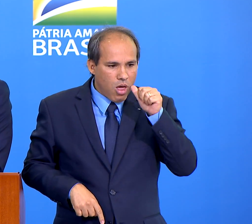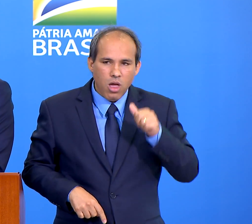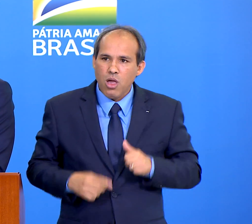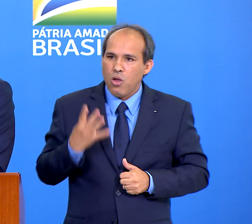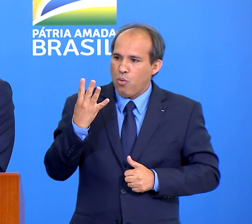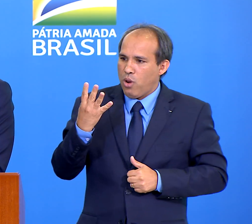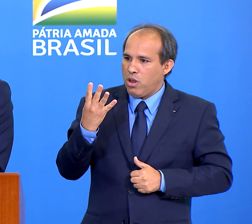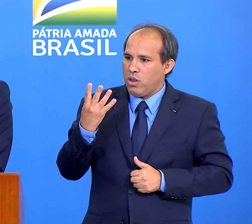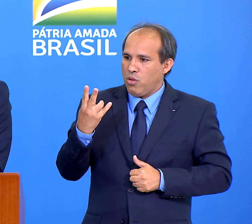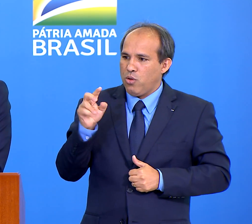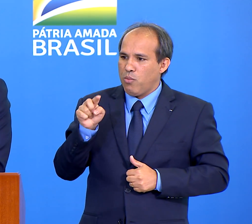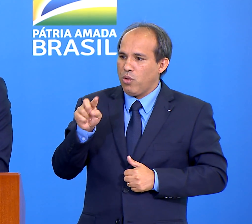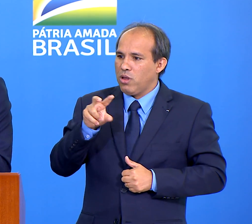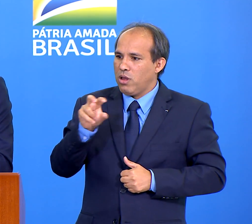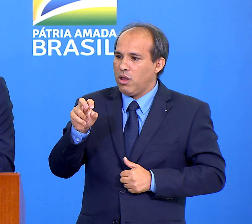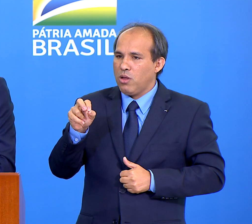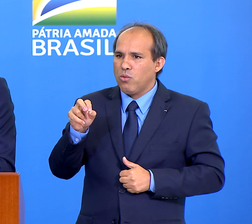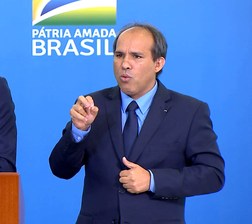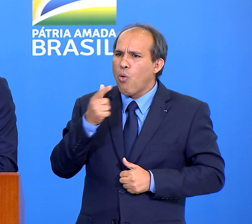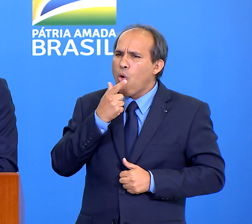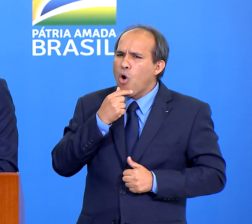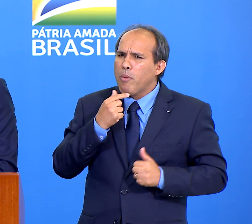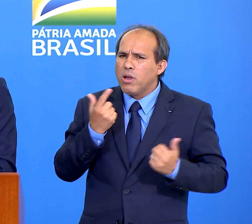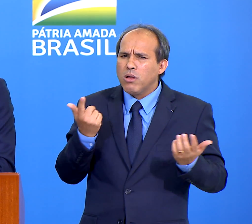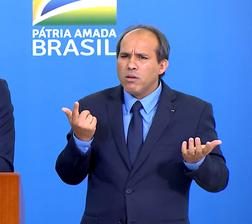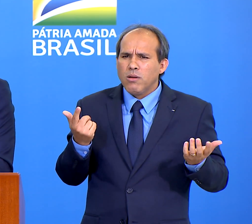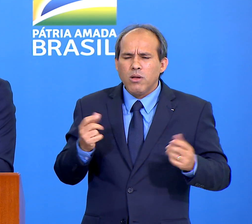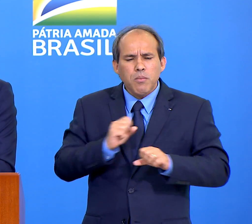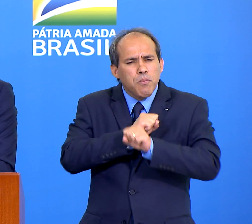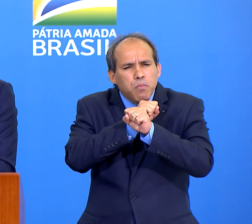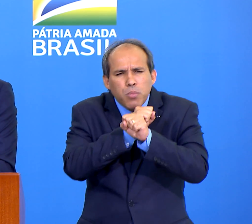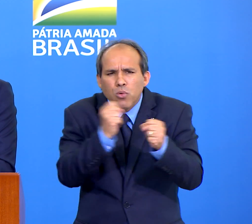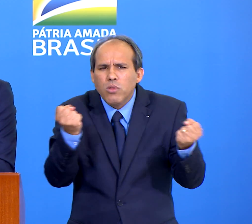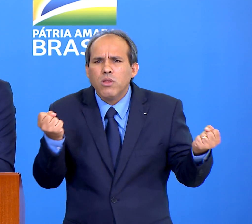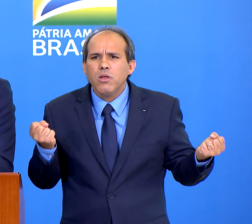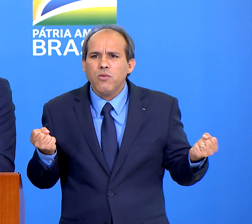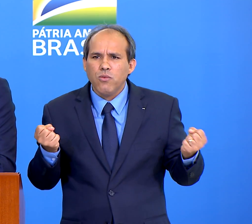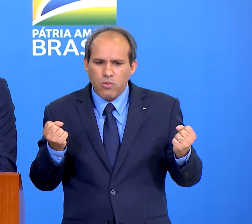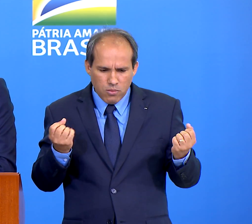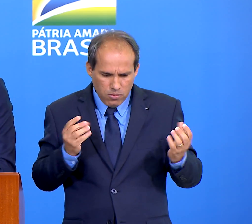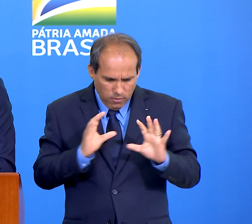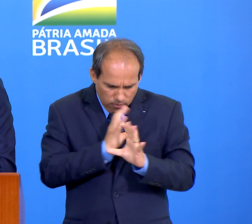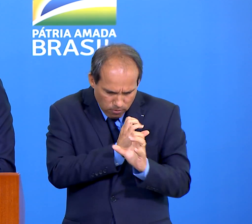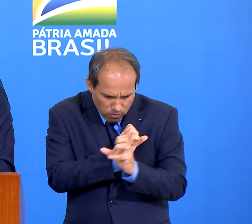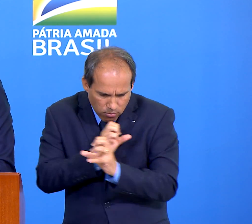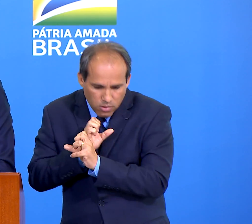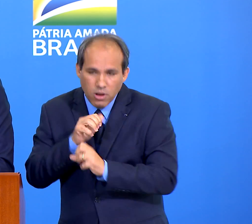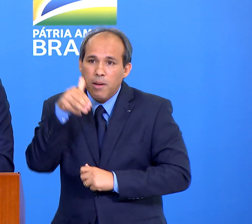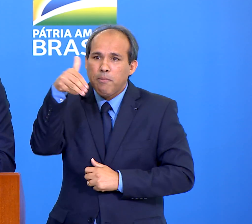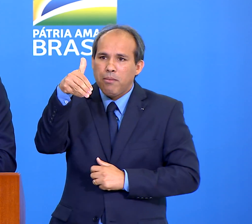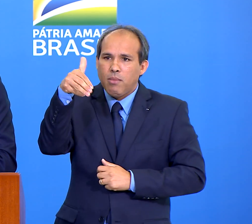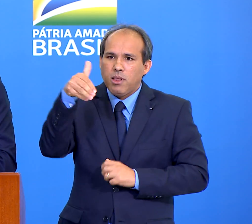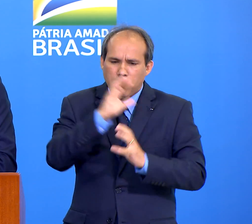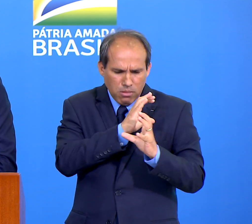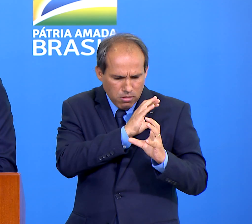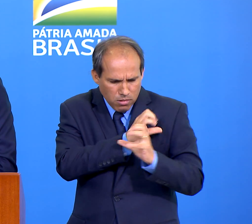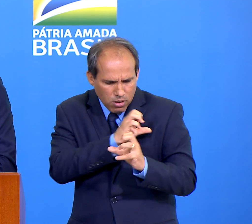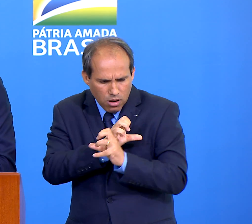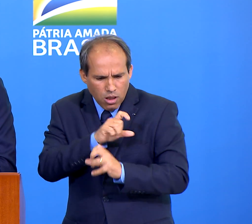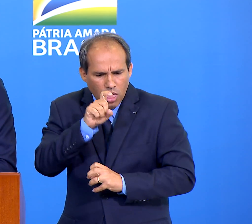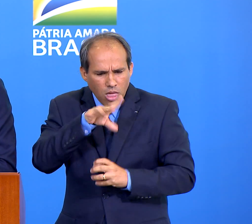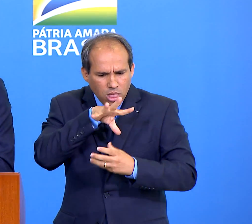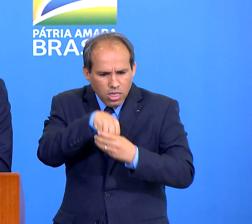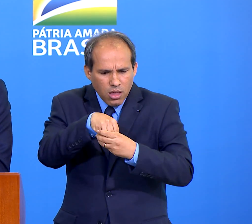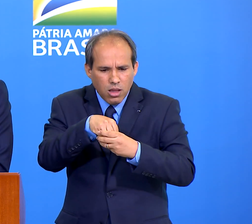42 mil quinhentos homens é uma impossibilidade matemática o que nós chamamos em matemática um